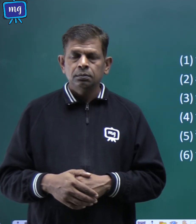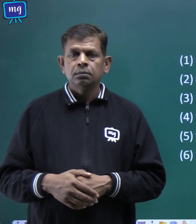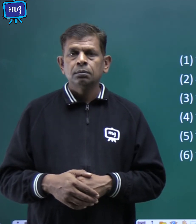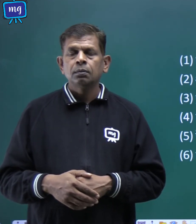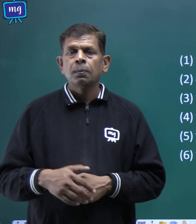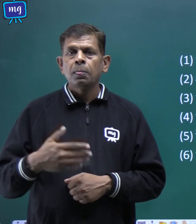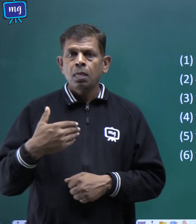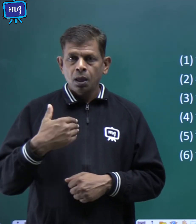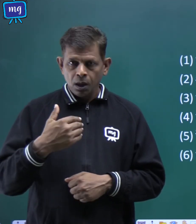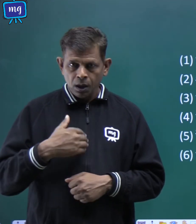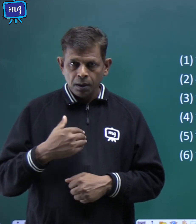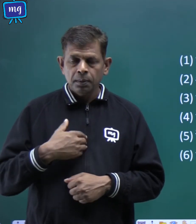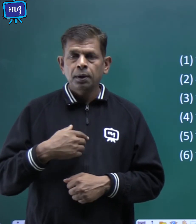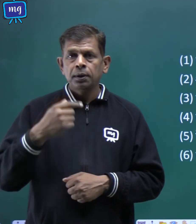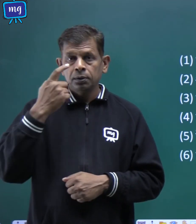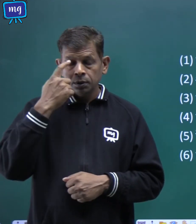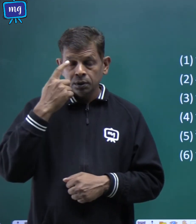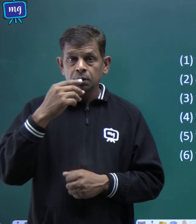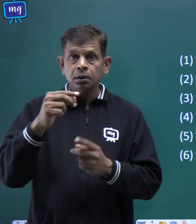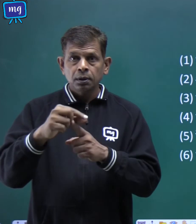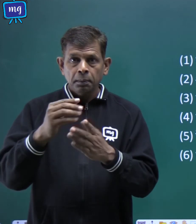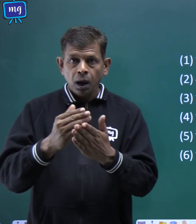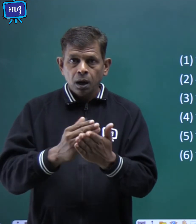हमारे नेत्र के भाग,